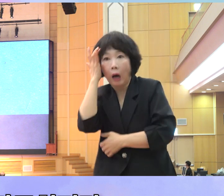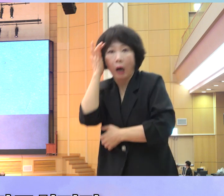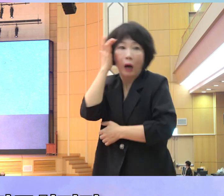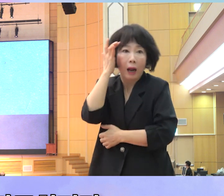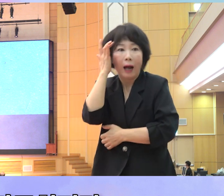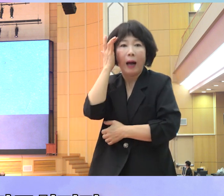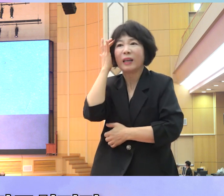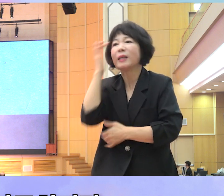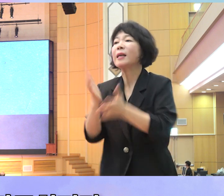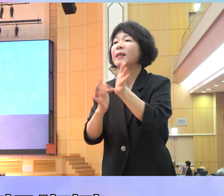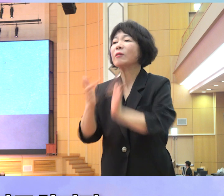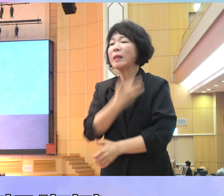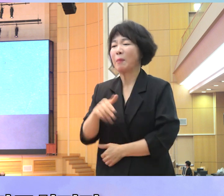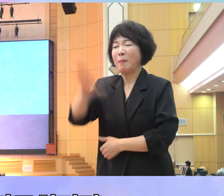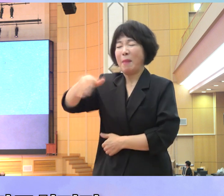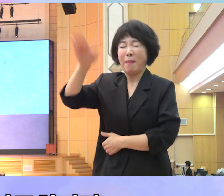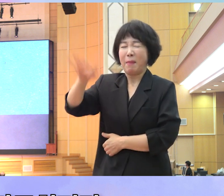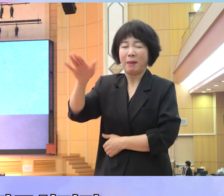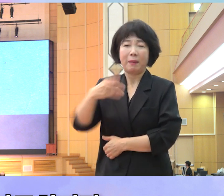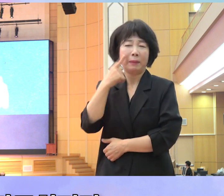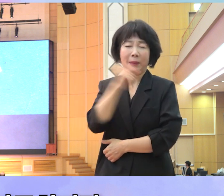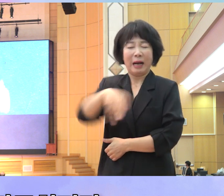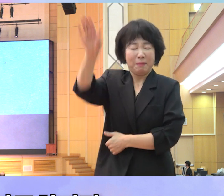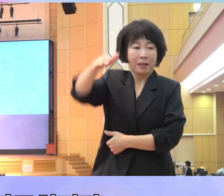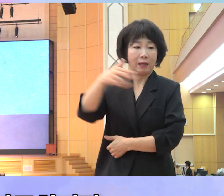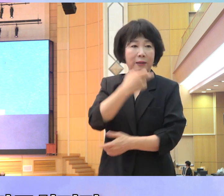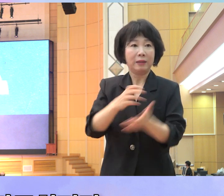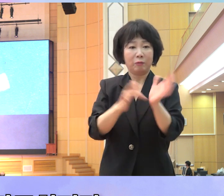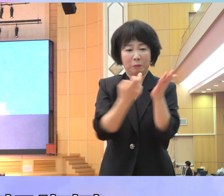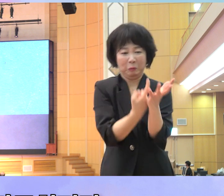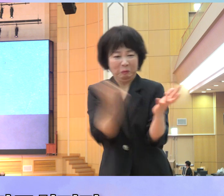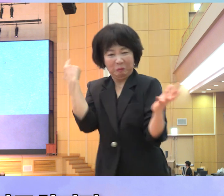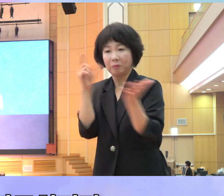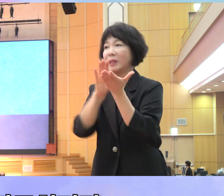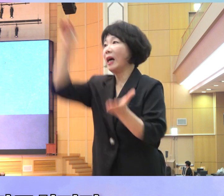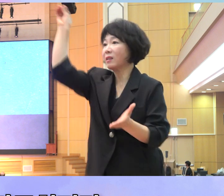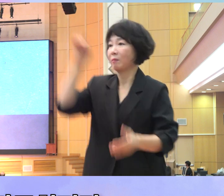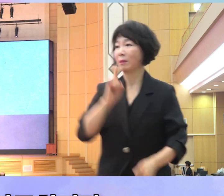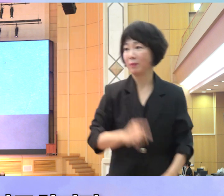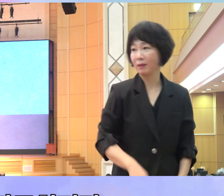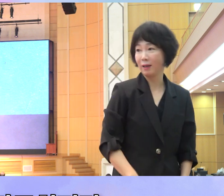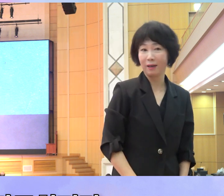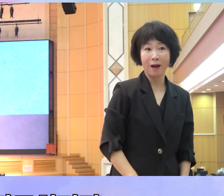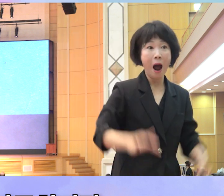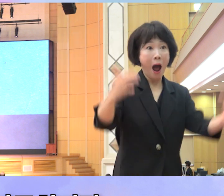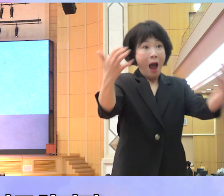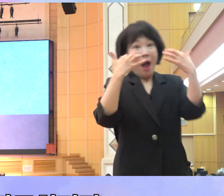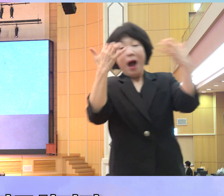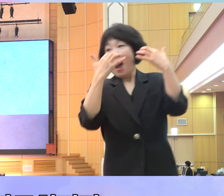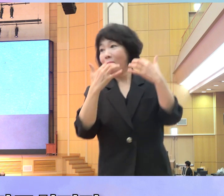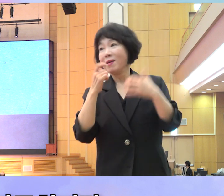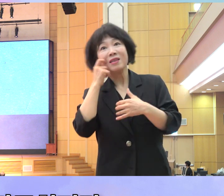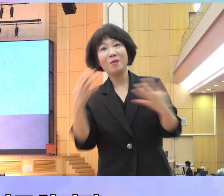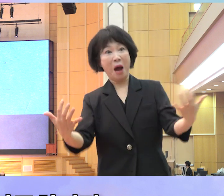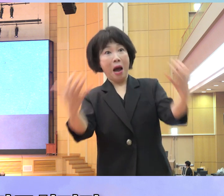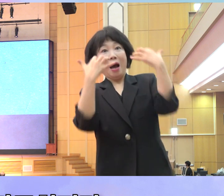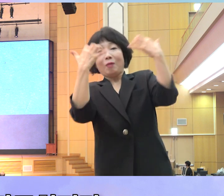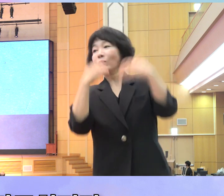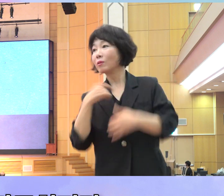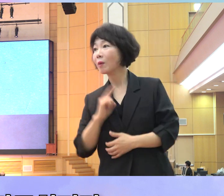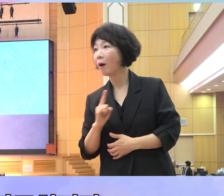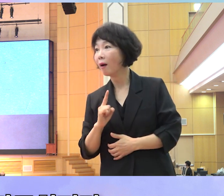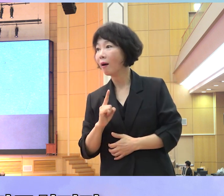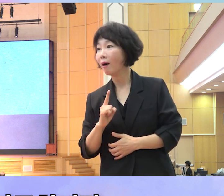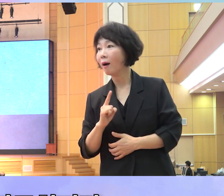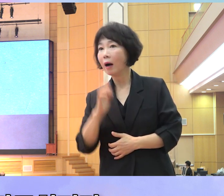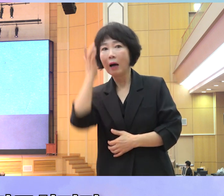제자들을 빨리 재촉하사 빨리 너 다음 사역지로 넘어가, 배 타고 넘어가. 그리고 예수님은 혼자서 어디로 가셨어요? 산으로